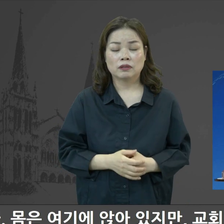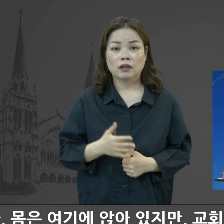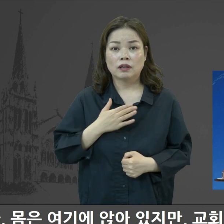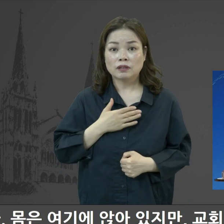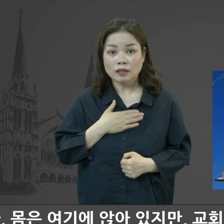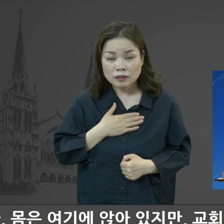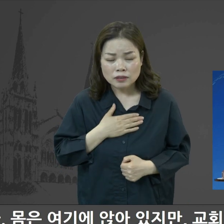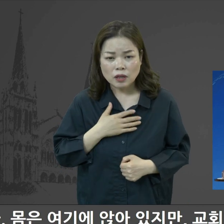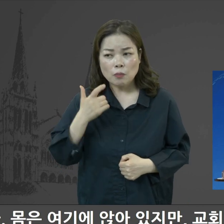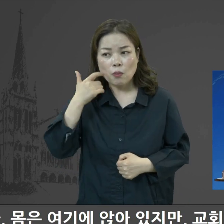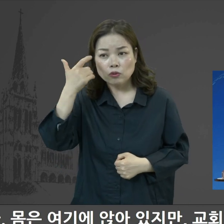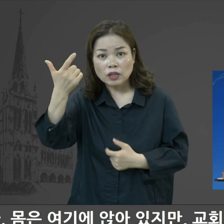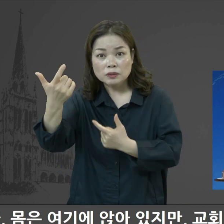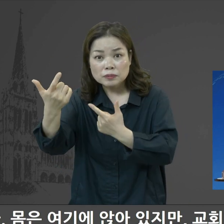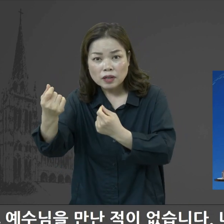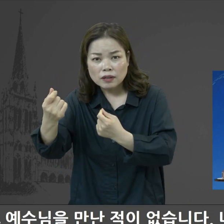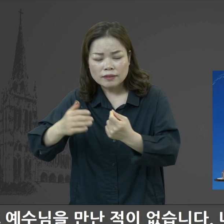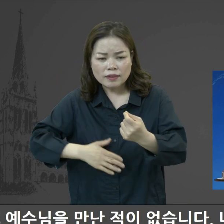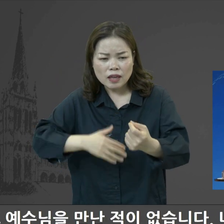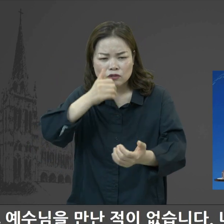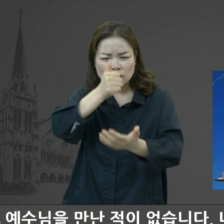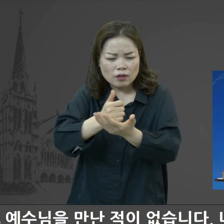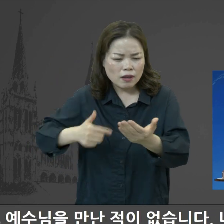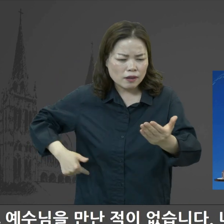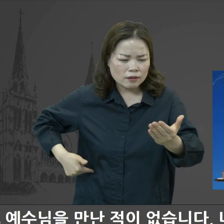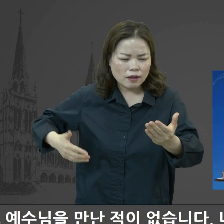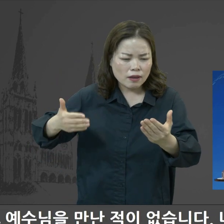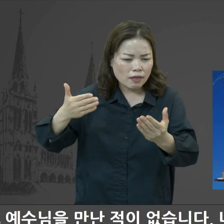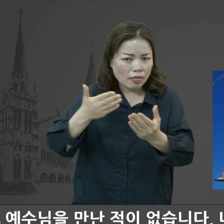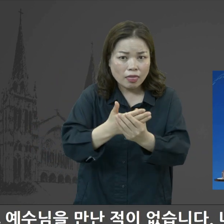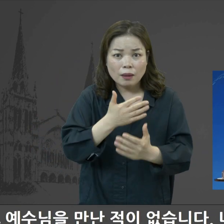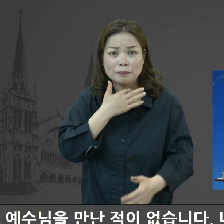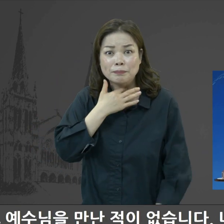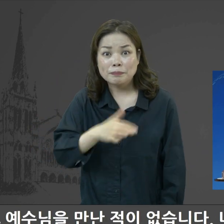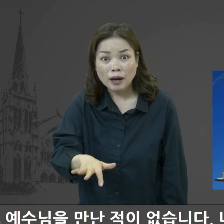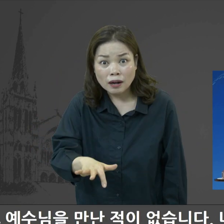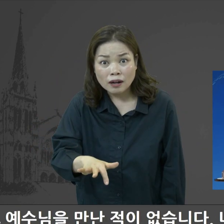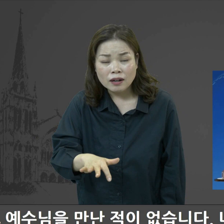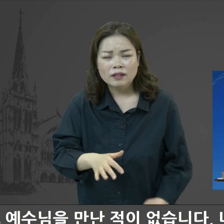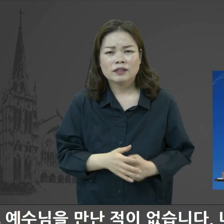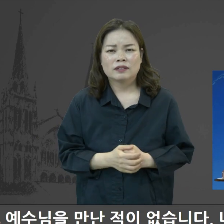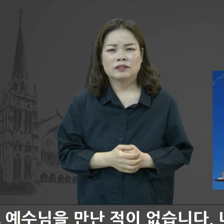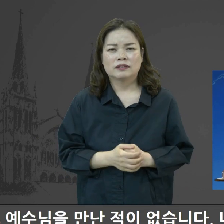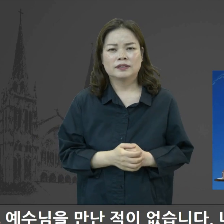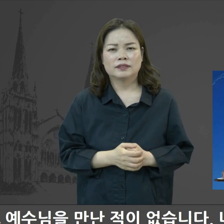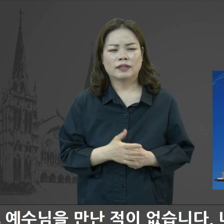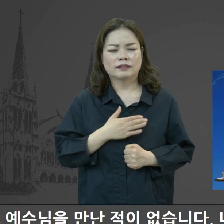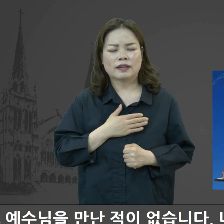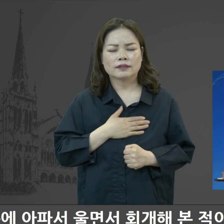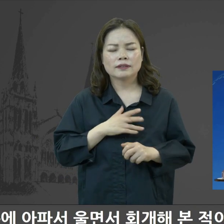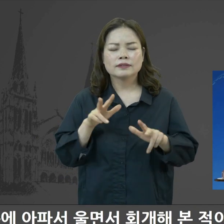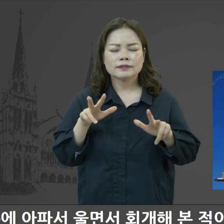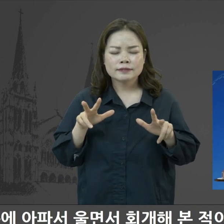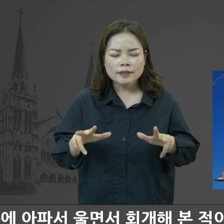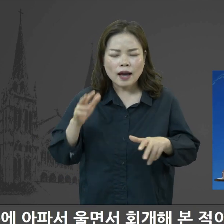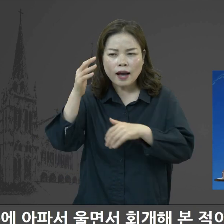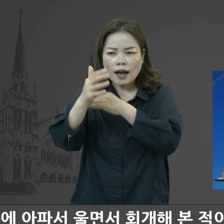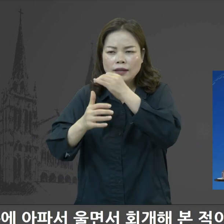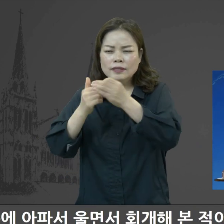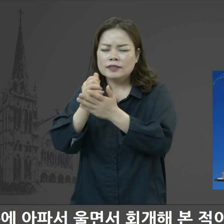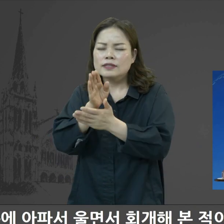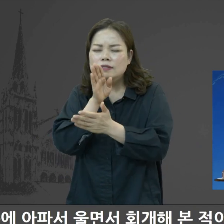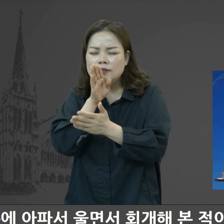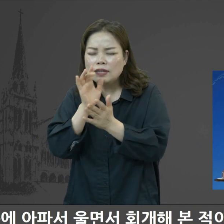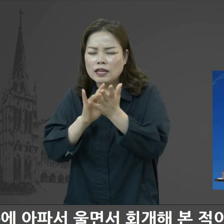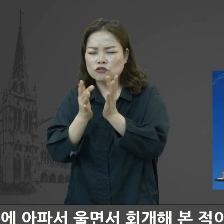한 번도 목사님처럼 내 죄 때문에 아파서 울면서 회개해 본 적이 없습니다. 난 이제 정말 하나님